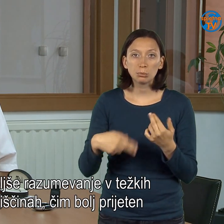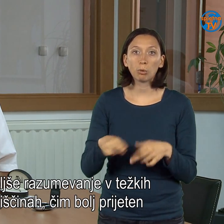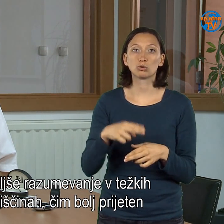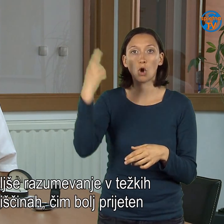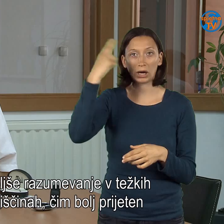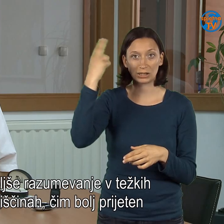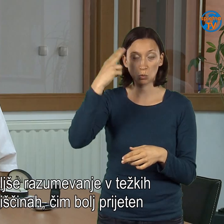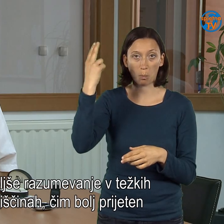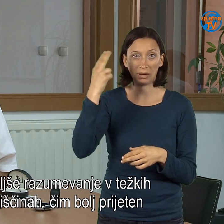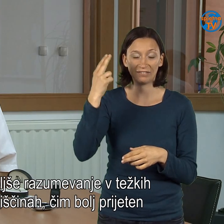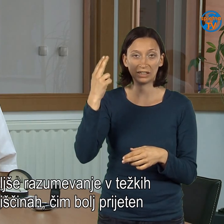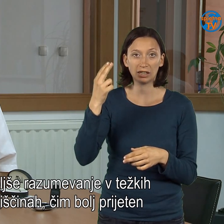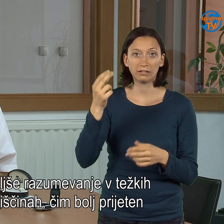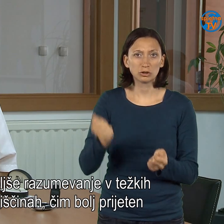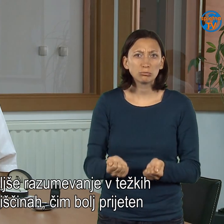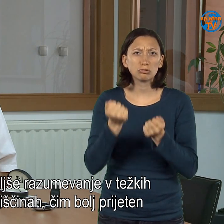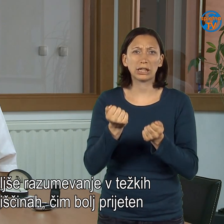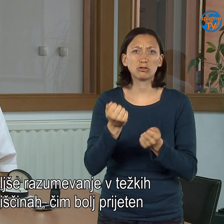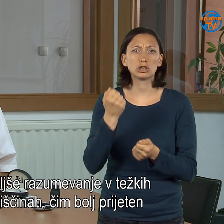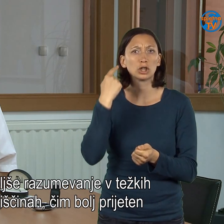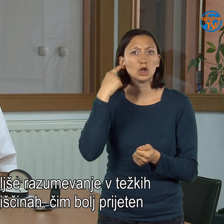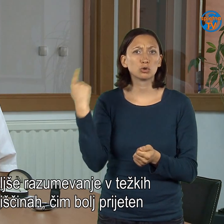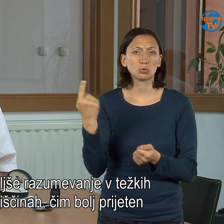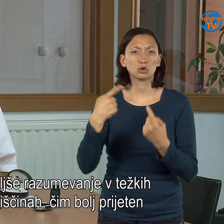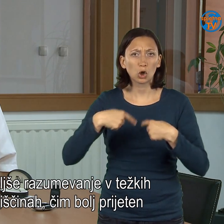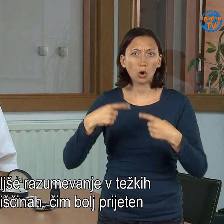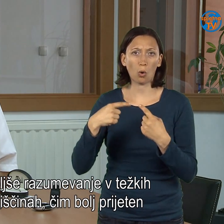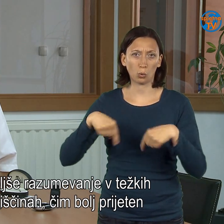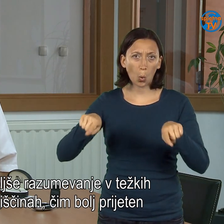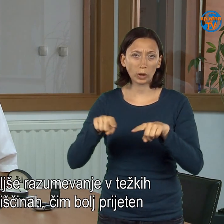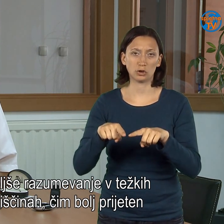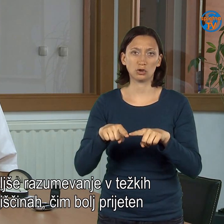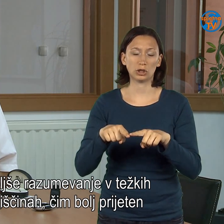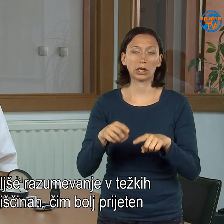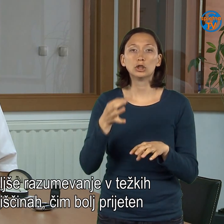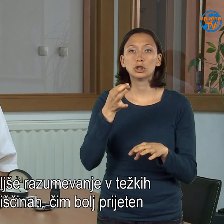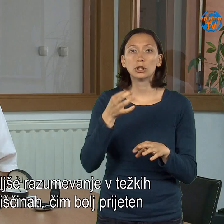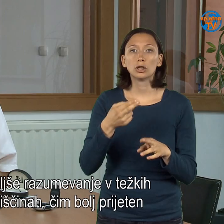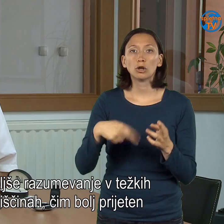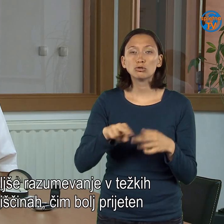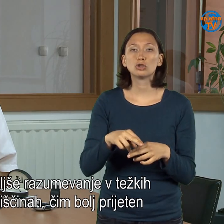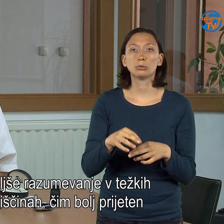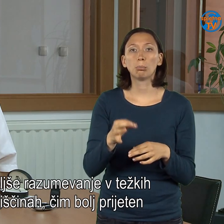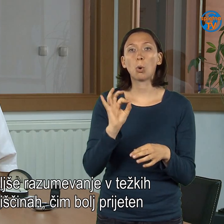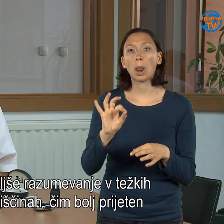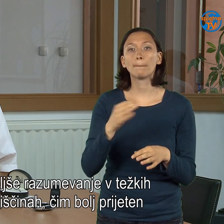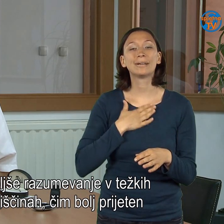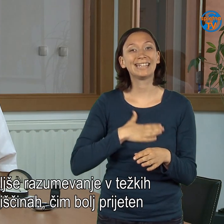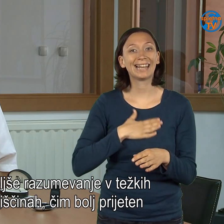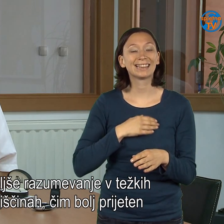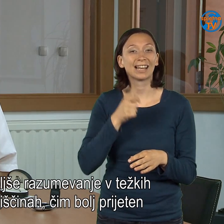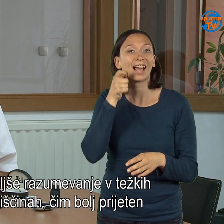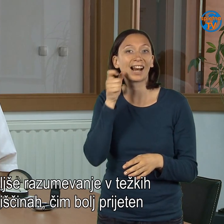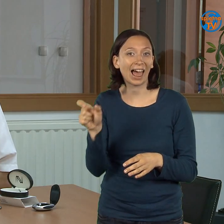Čim boljše razumevanje v čim težjih slušnih okoliščinah, čim bolj prijeten